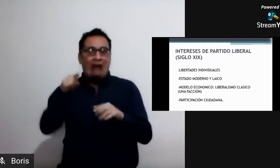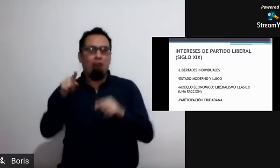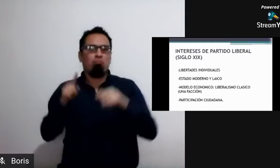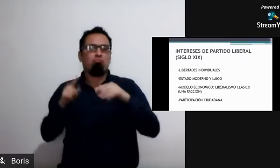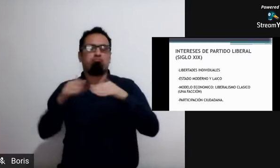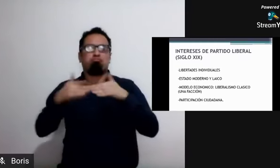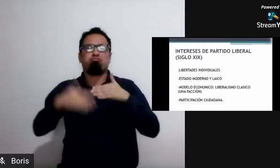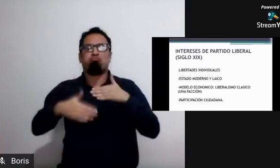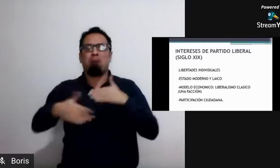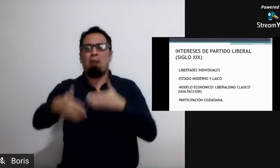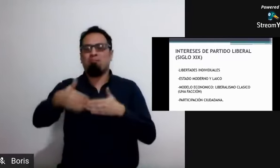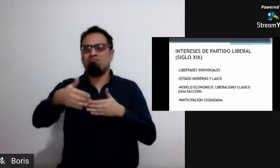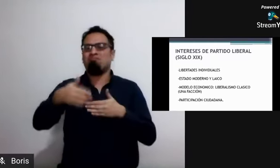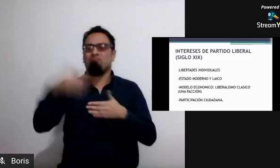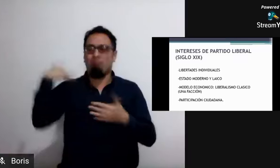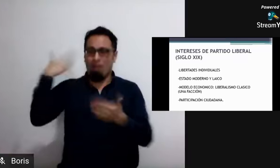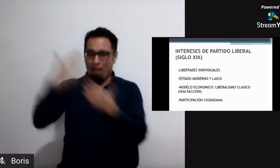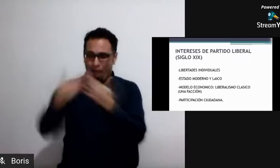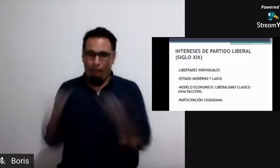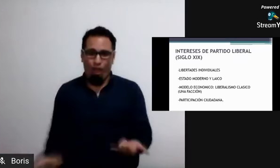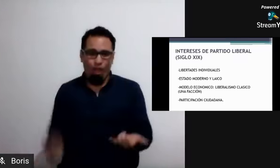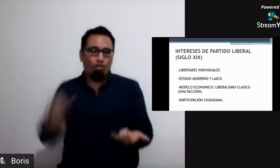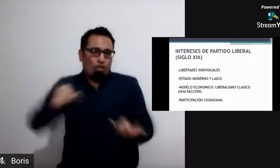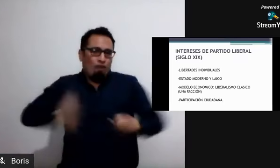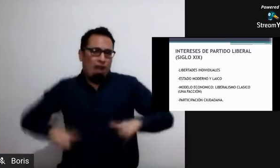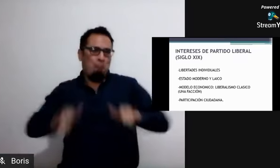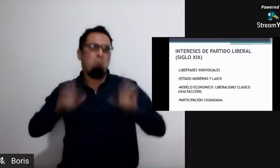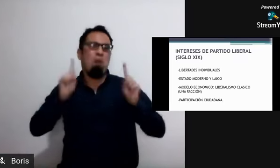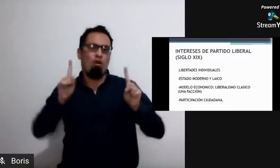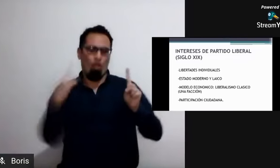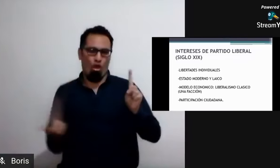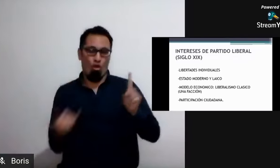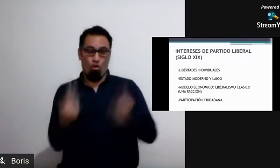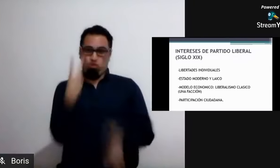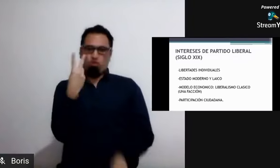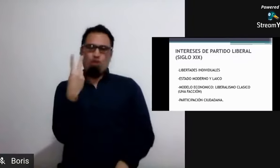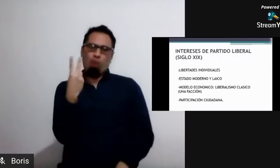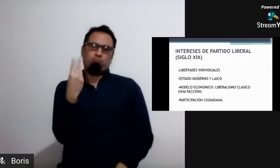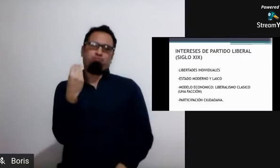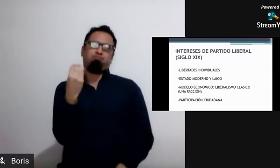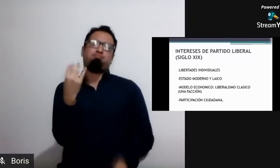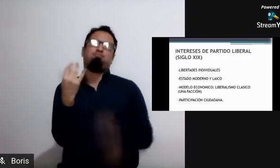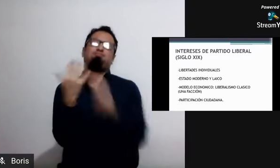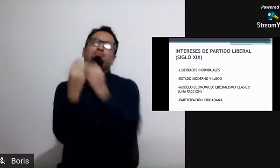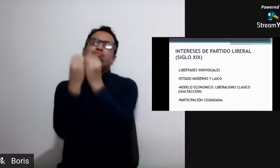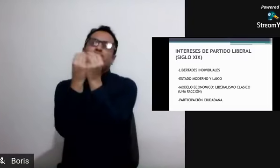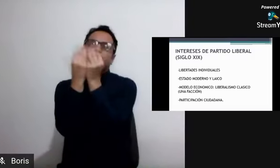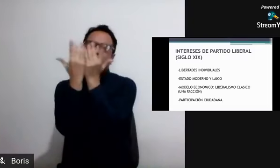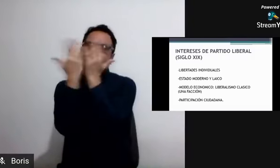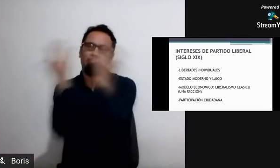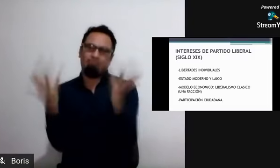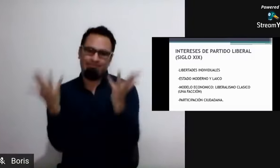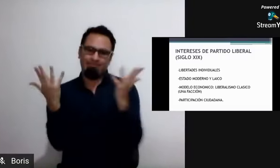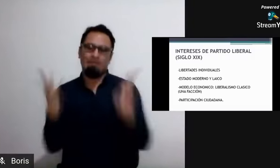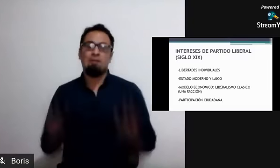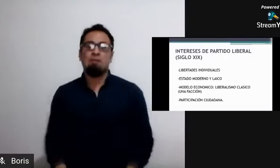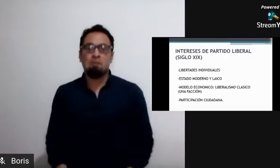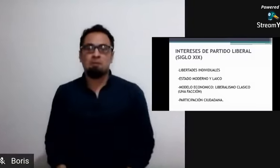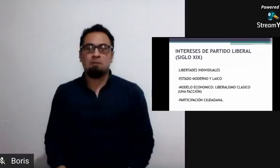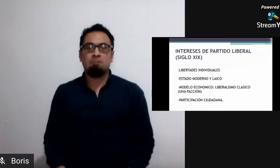los diferentes estamentos del gobierno. Y vemos que hasta hoy esos son algunos de los intereses que ellos